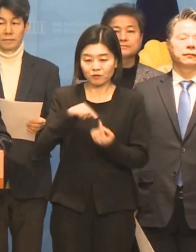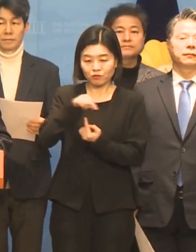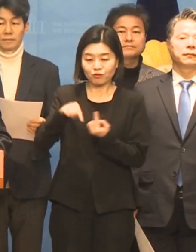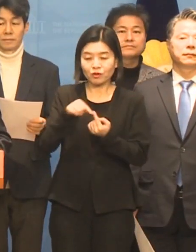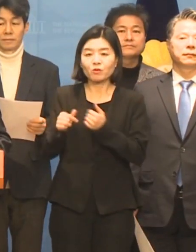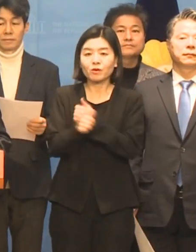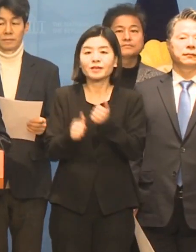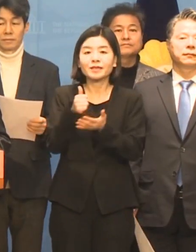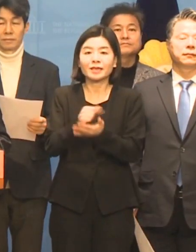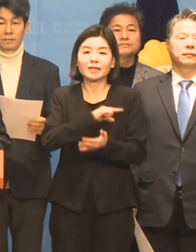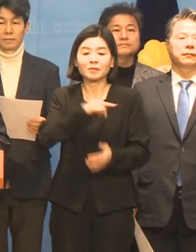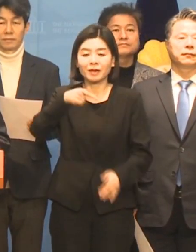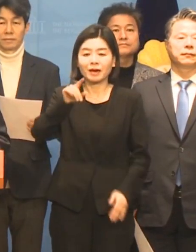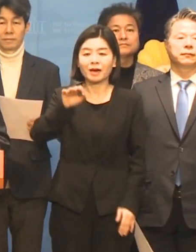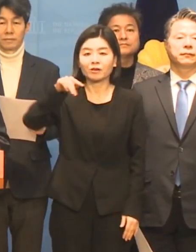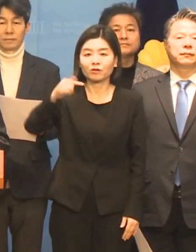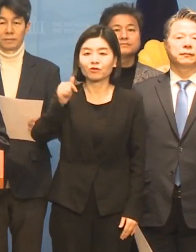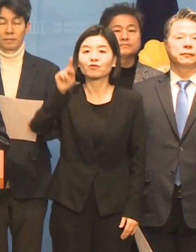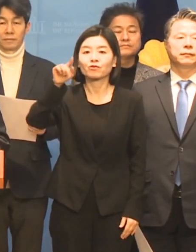있는 강준현입니다. 그리고